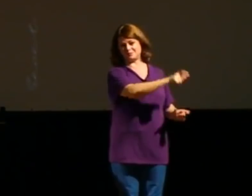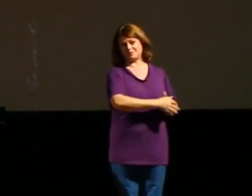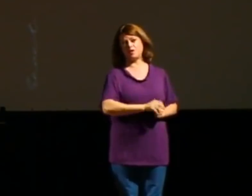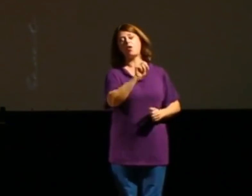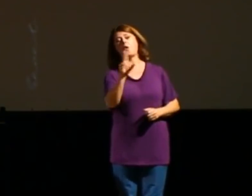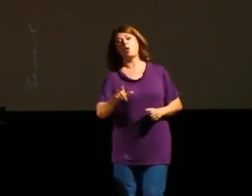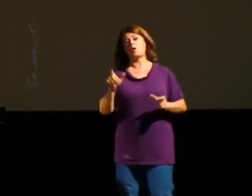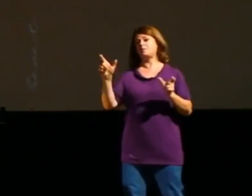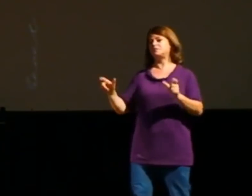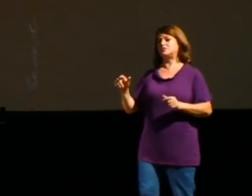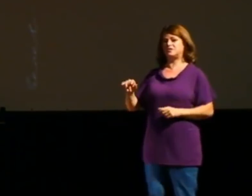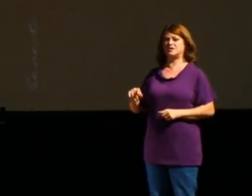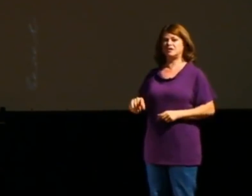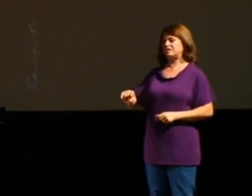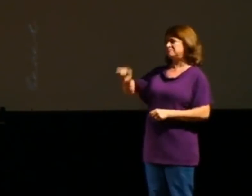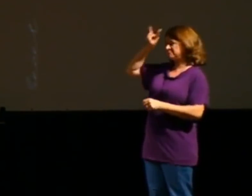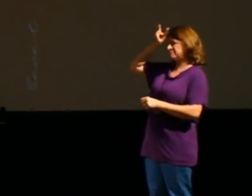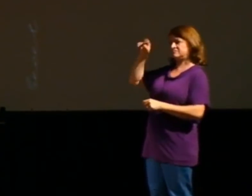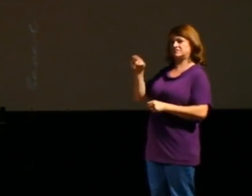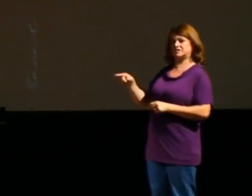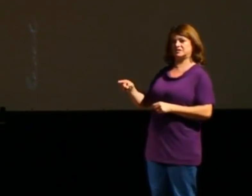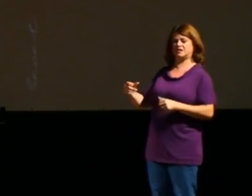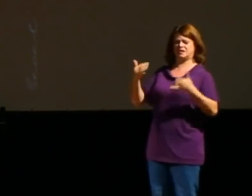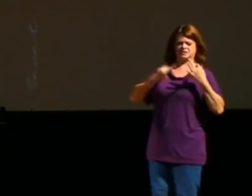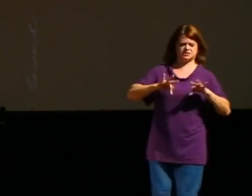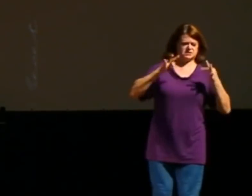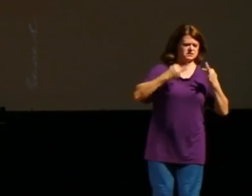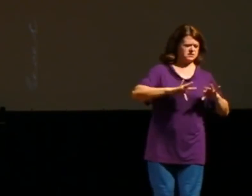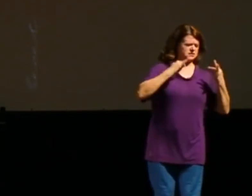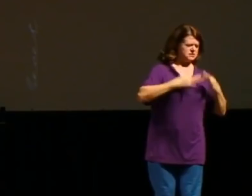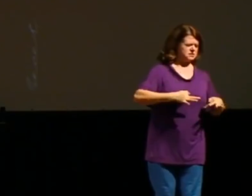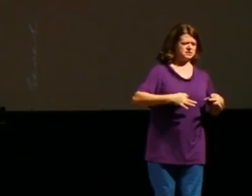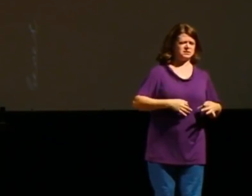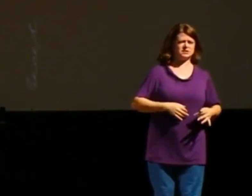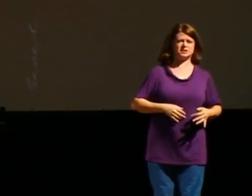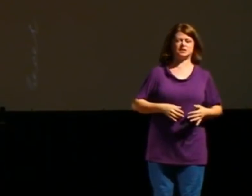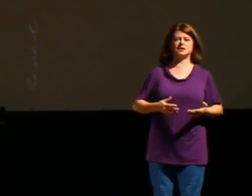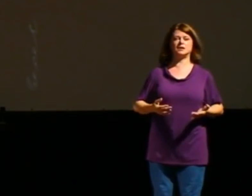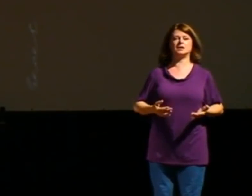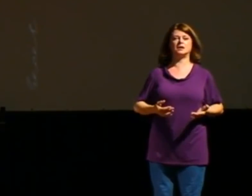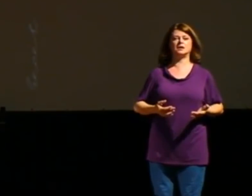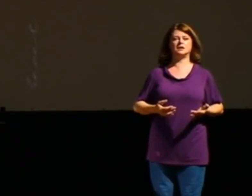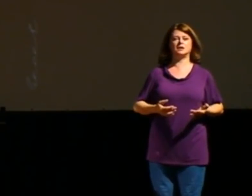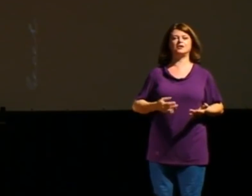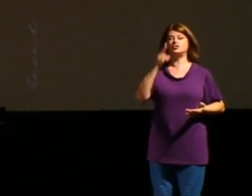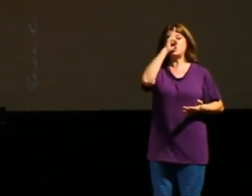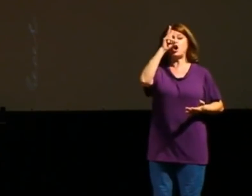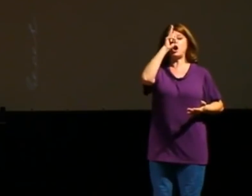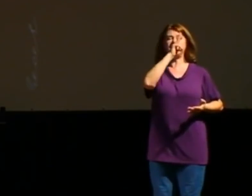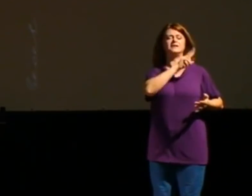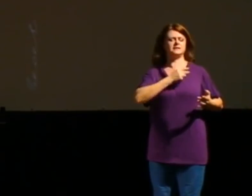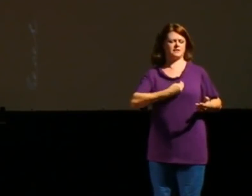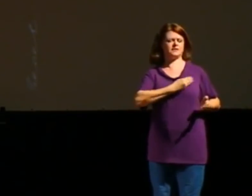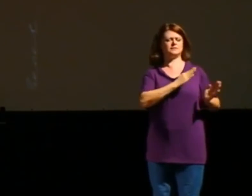Você conhece a culpa que carrega um homem que um dia, por uma maneira ou por outra, pecou, cometeu um